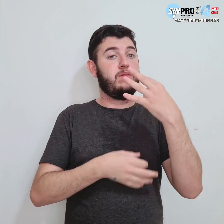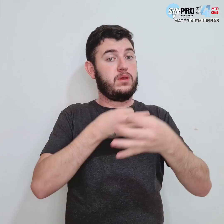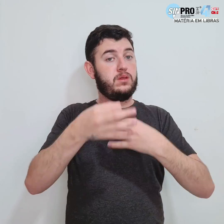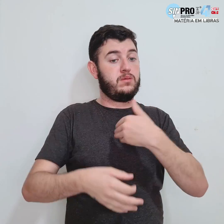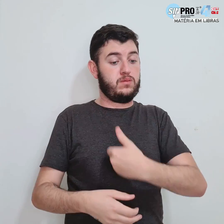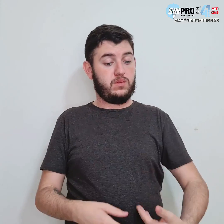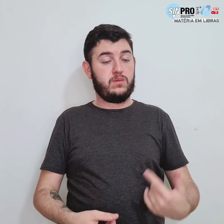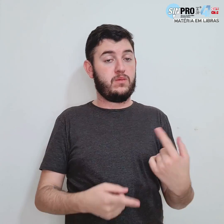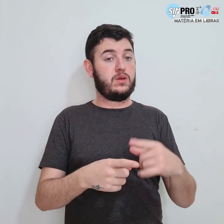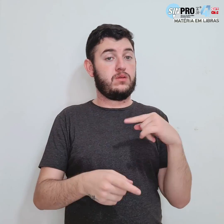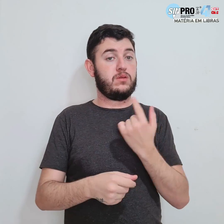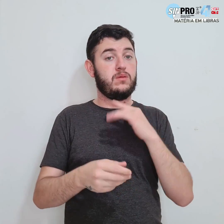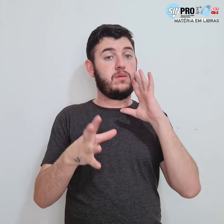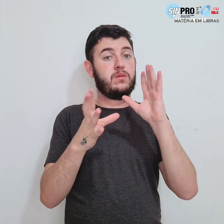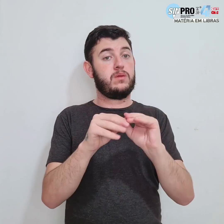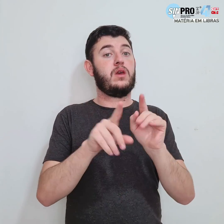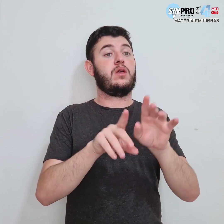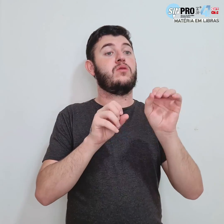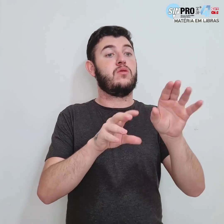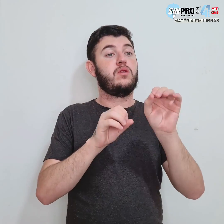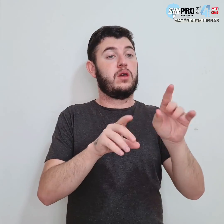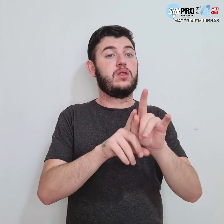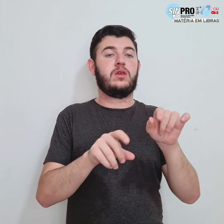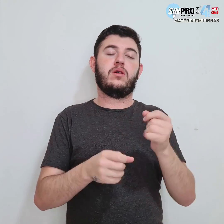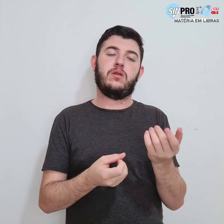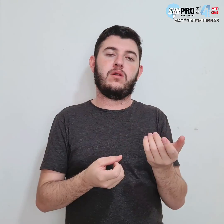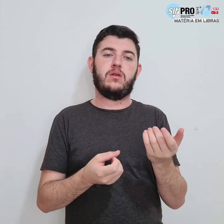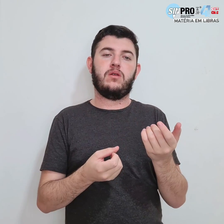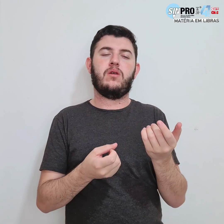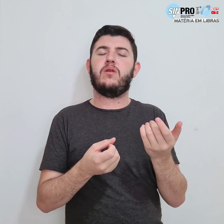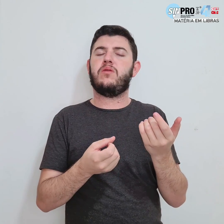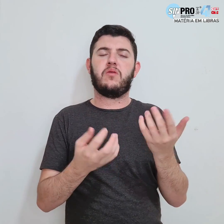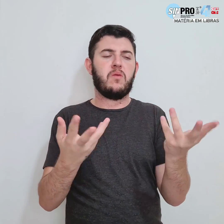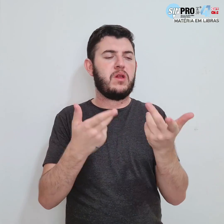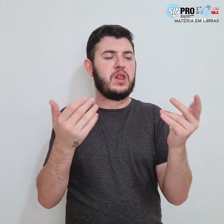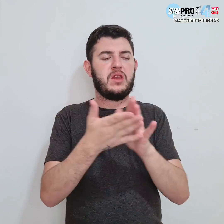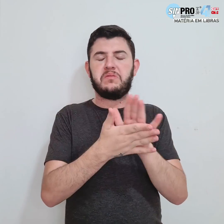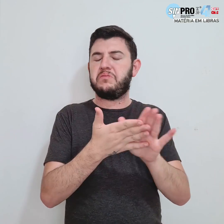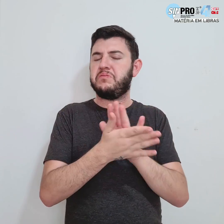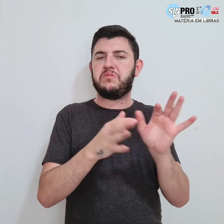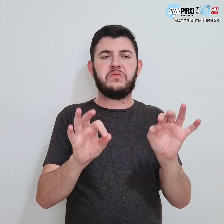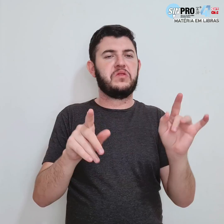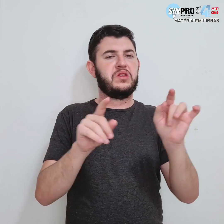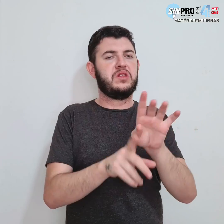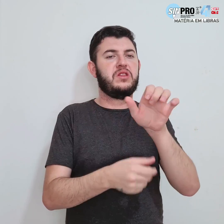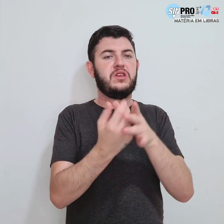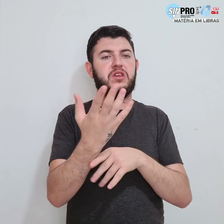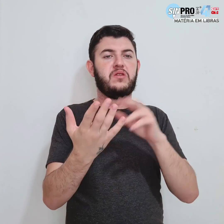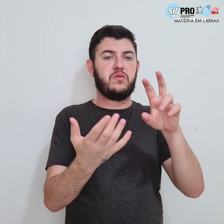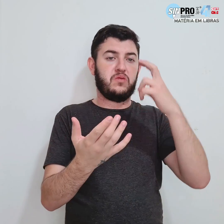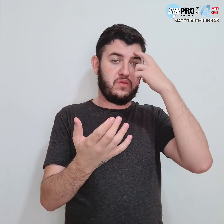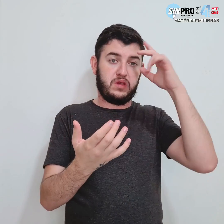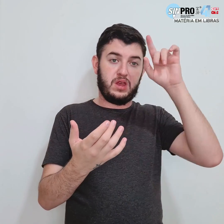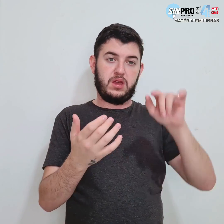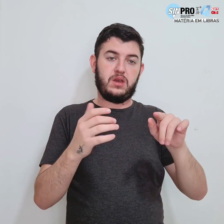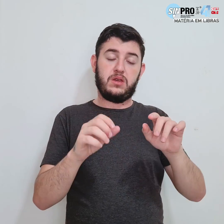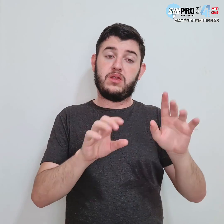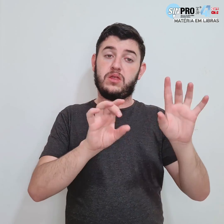pública, de que a educação, o ensino e a escola públicos não é de qualidade, e aí forma uma falsa cultura de que só